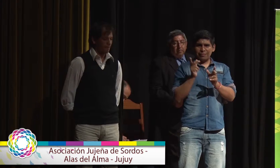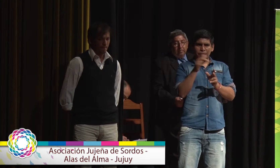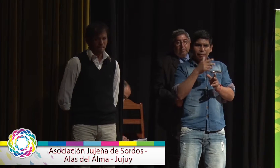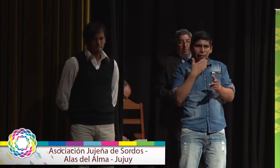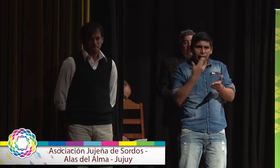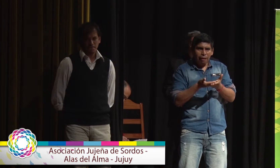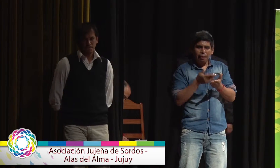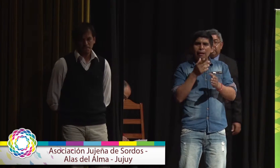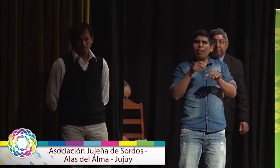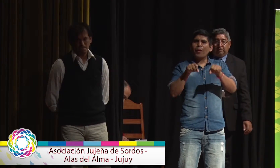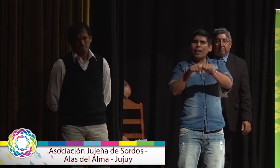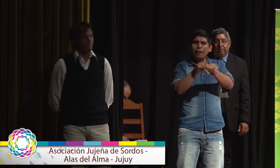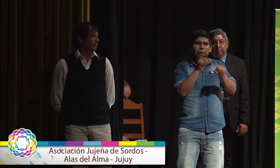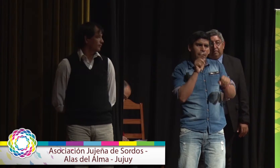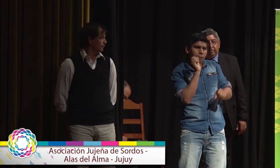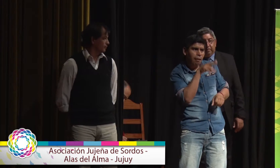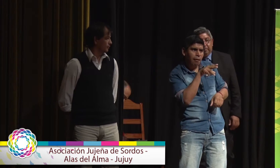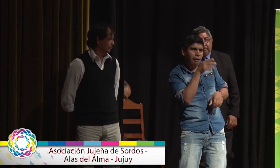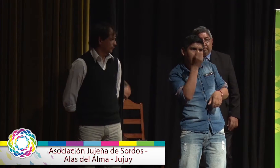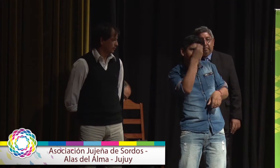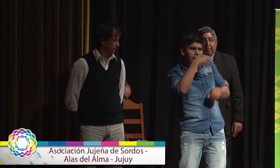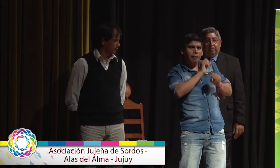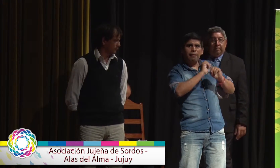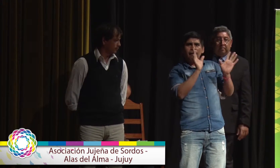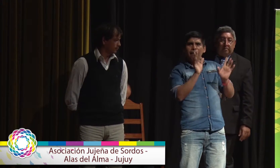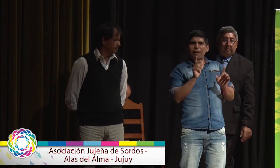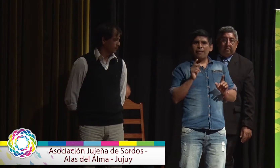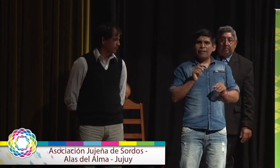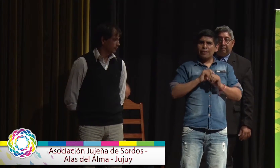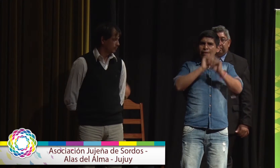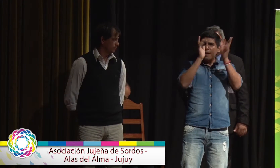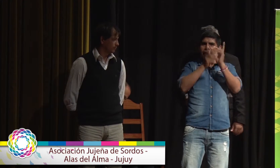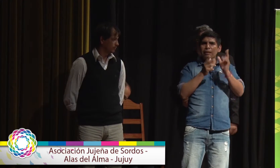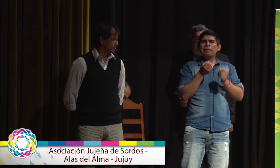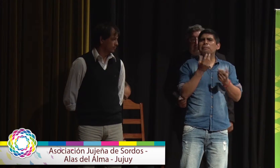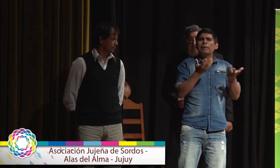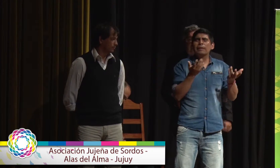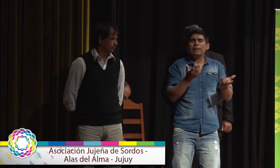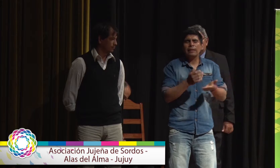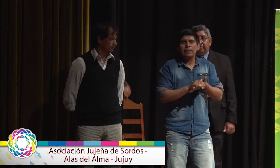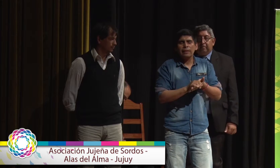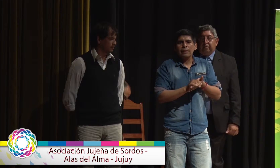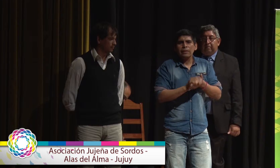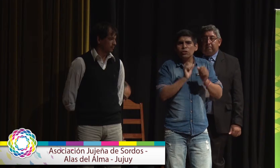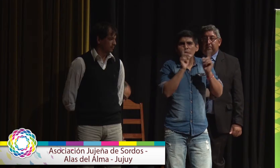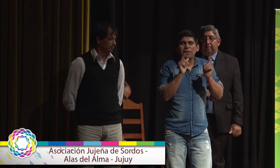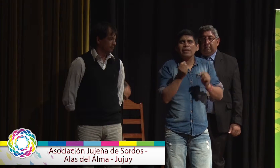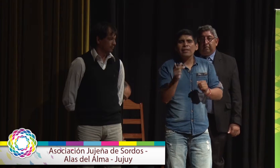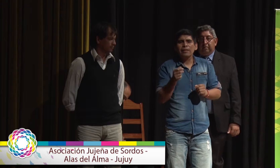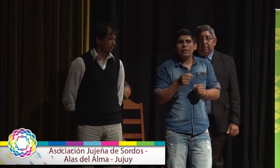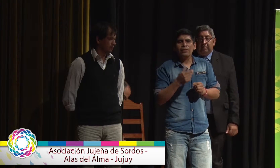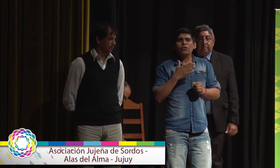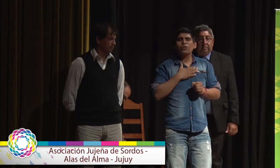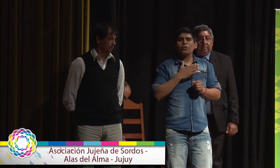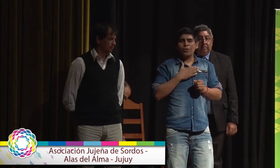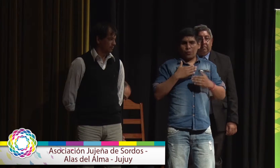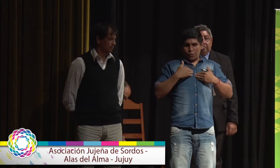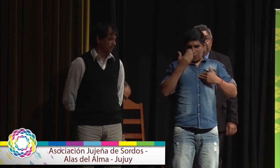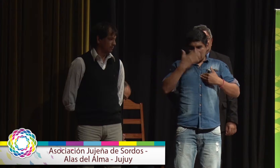sí, es lo que les pedí a los canales fue todas estas solicitudes que les conté recién. Y esto